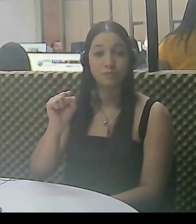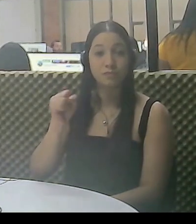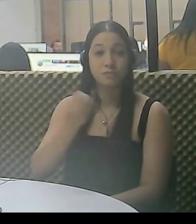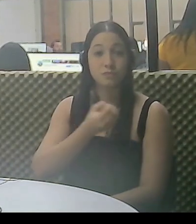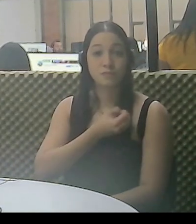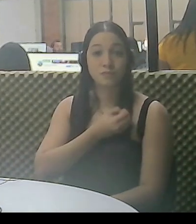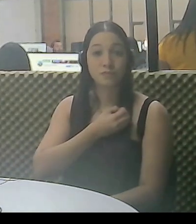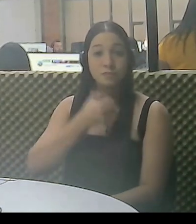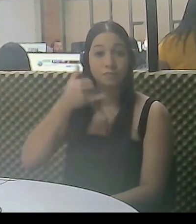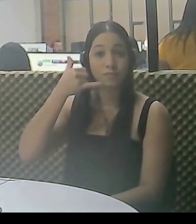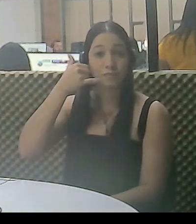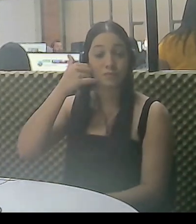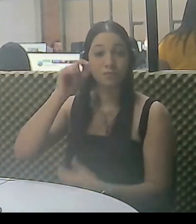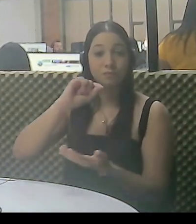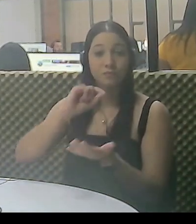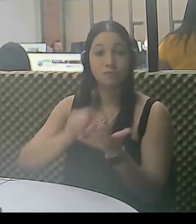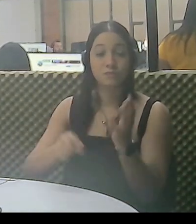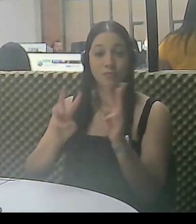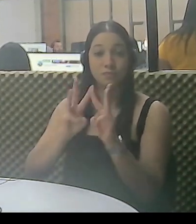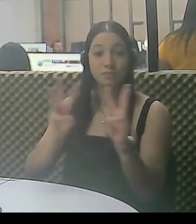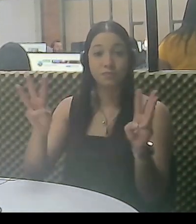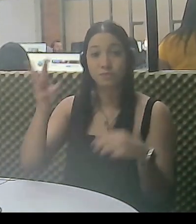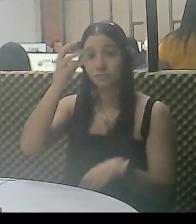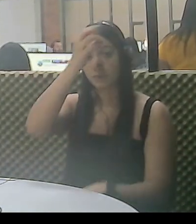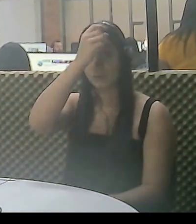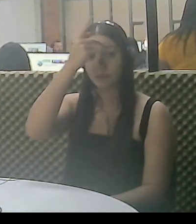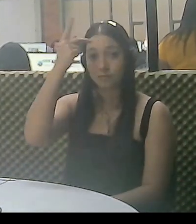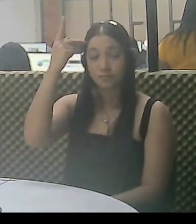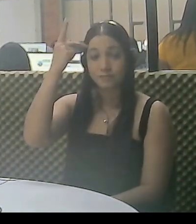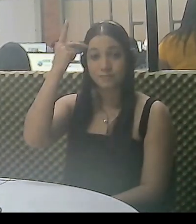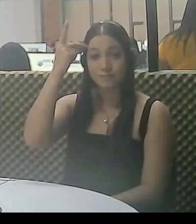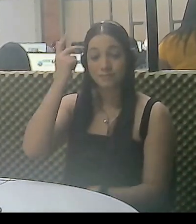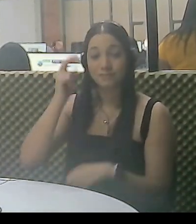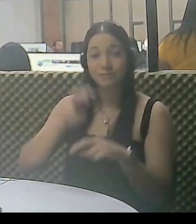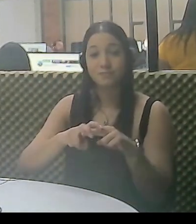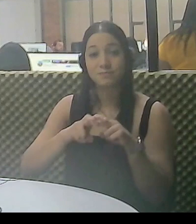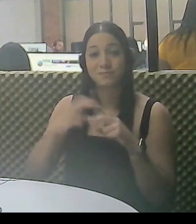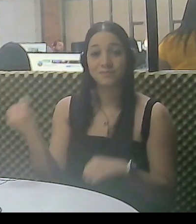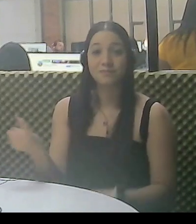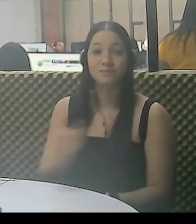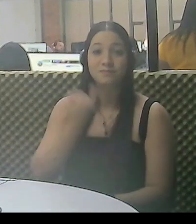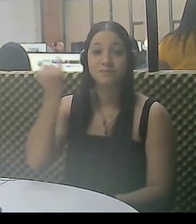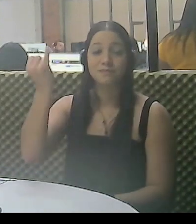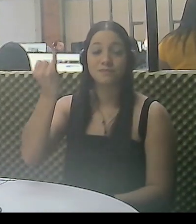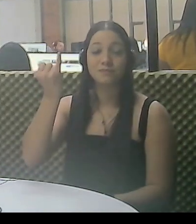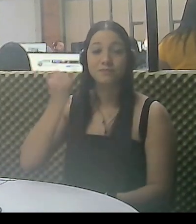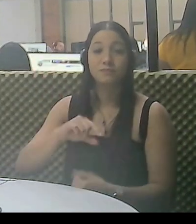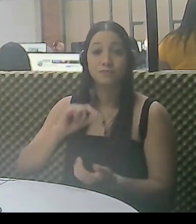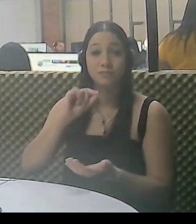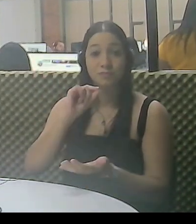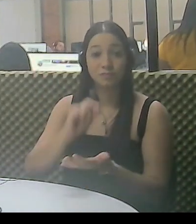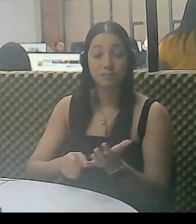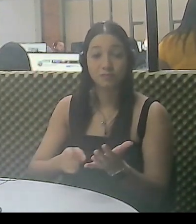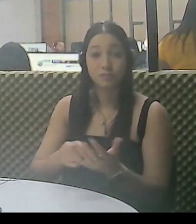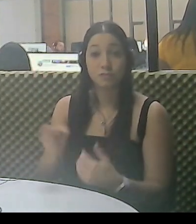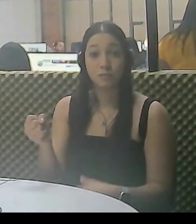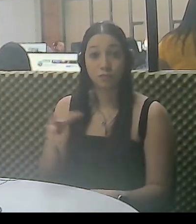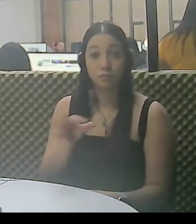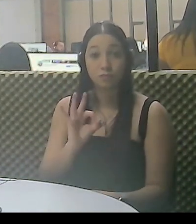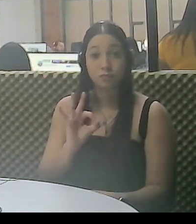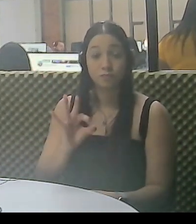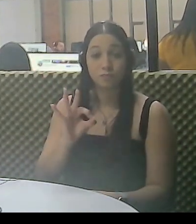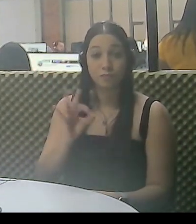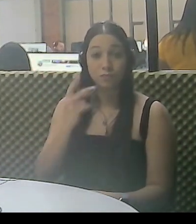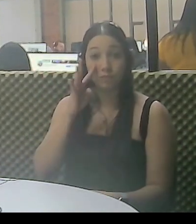número de celular cadastrado no portal da Prefeitura. Portanto, é importante manter o cadastro atualizado e ficar atento